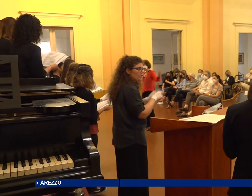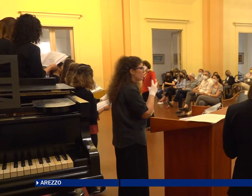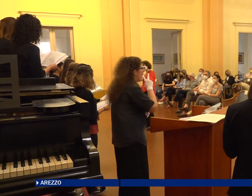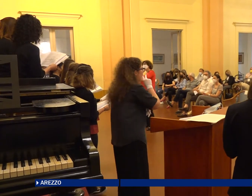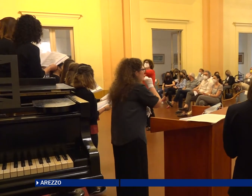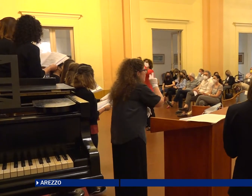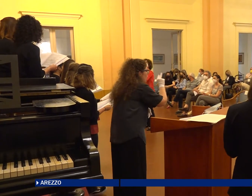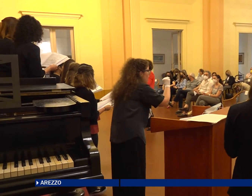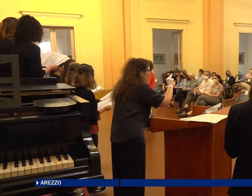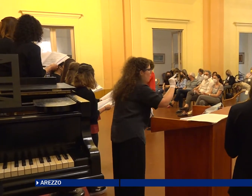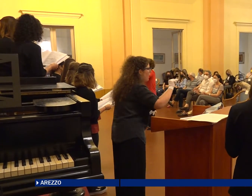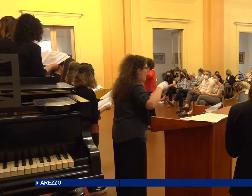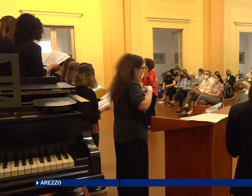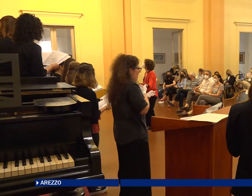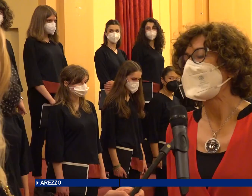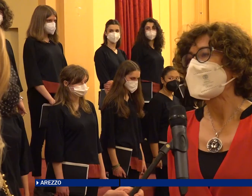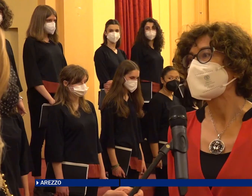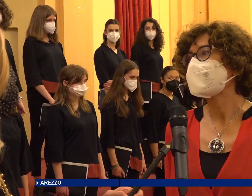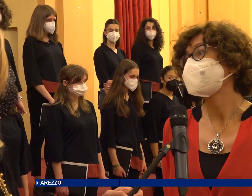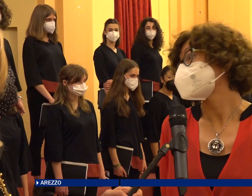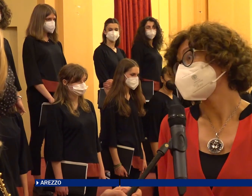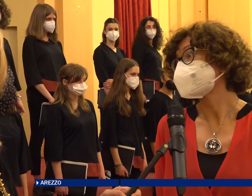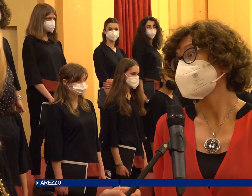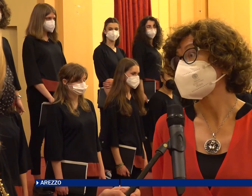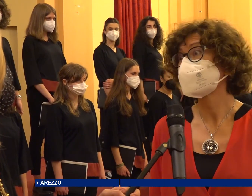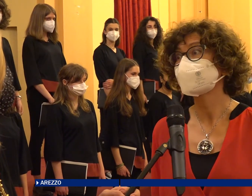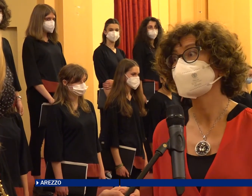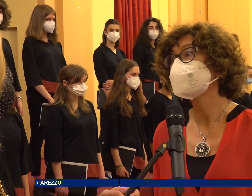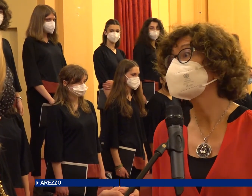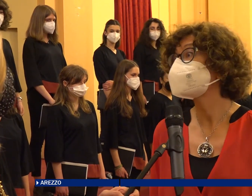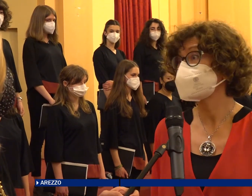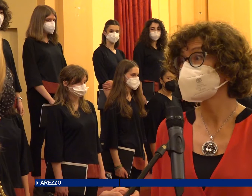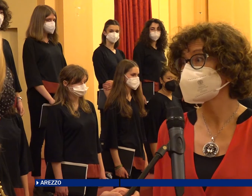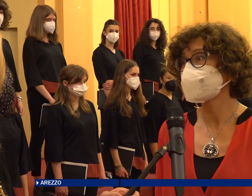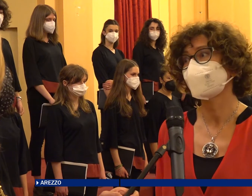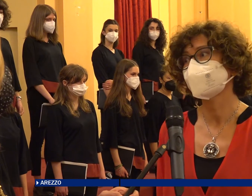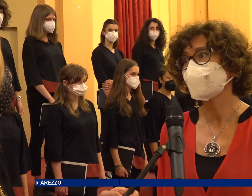nostra esperta Rachele Vanni. E poi ci sarò io, quindi saremo due direttori, uno accanto